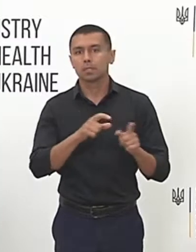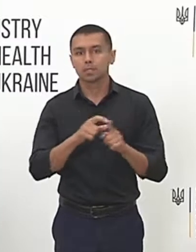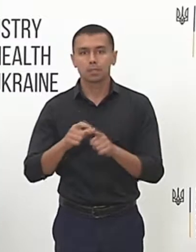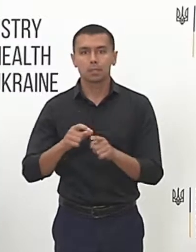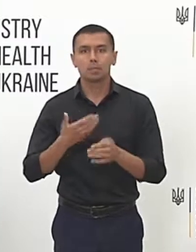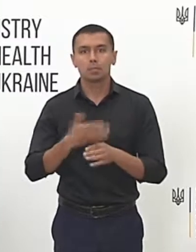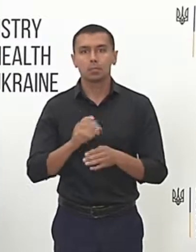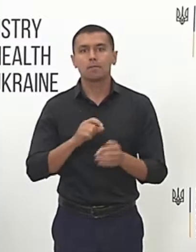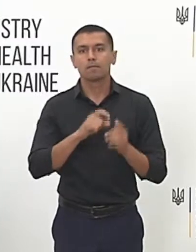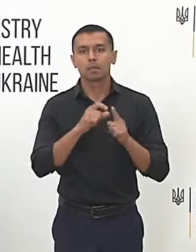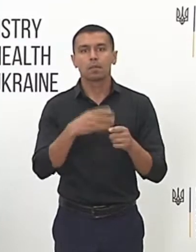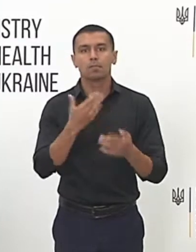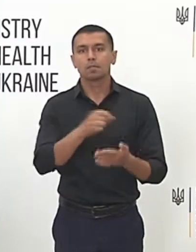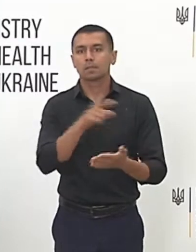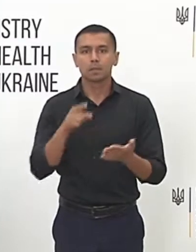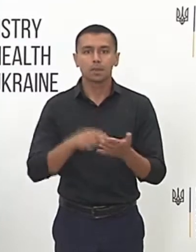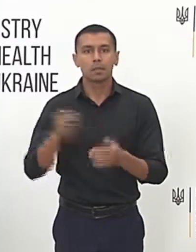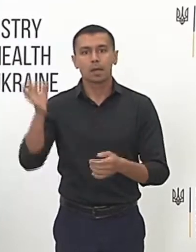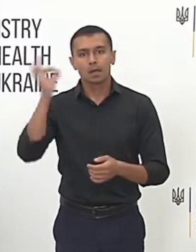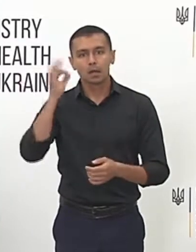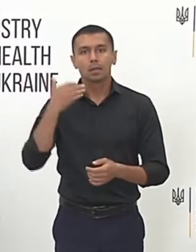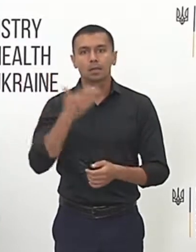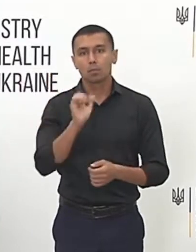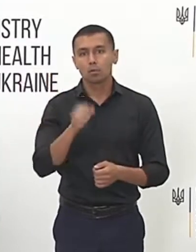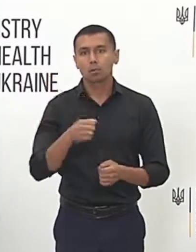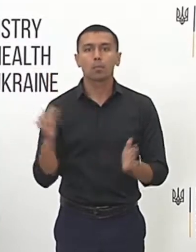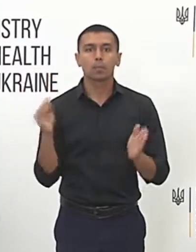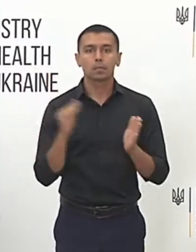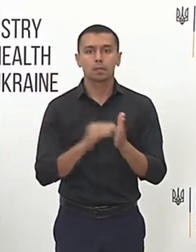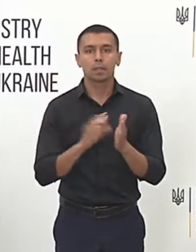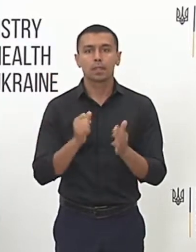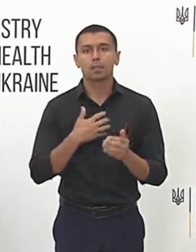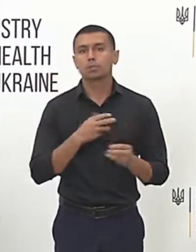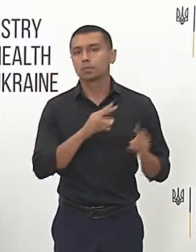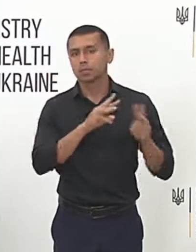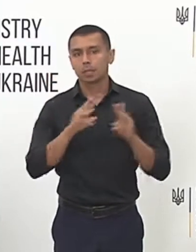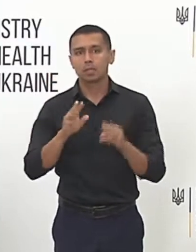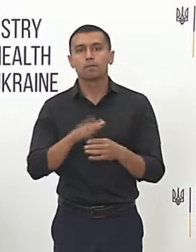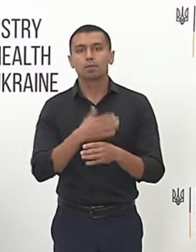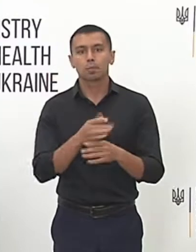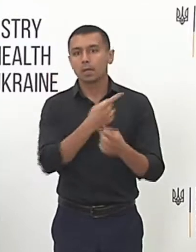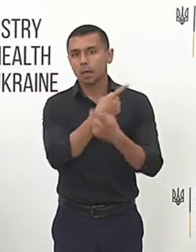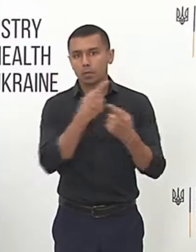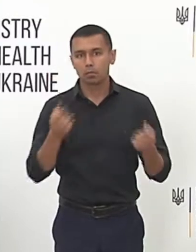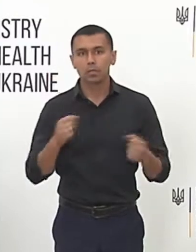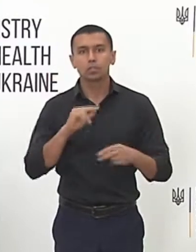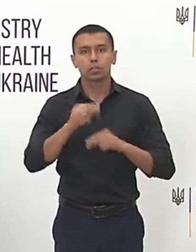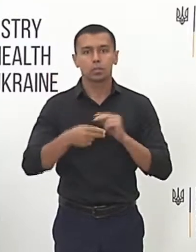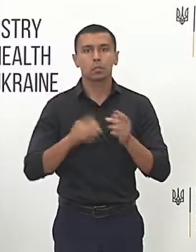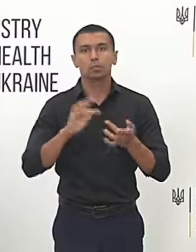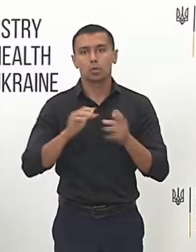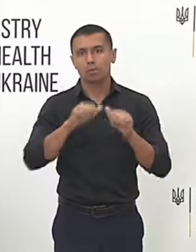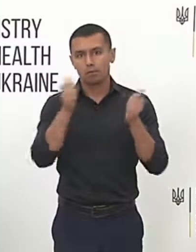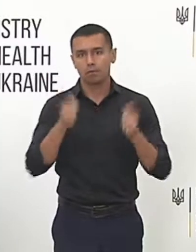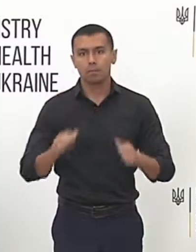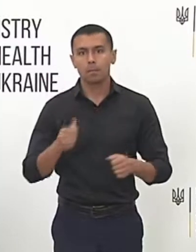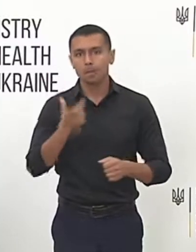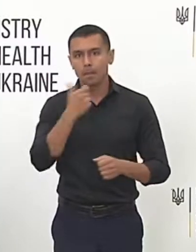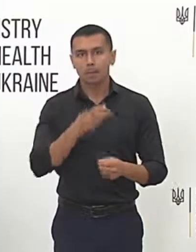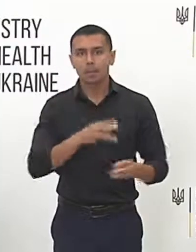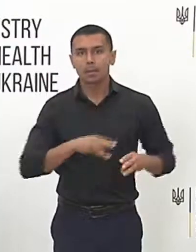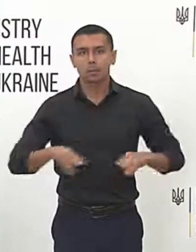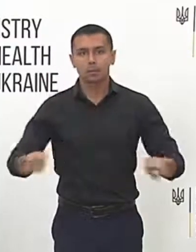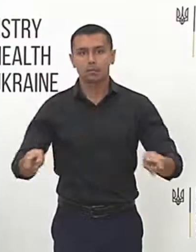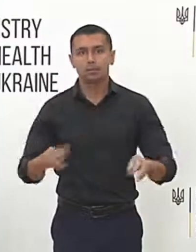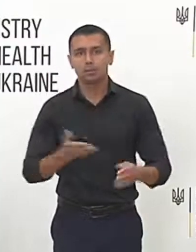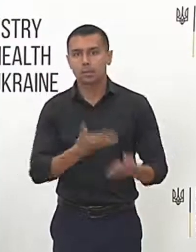потім відповіді на ваші запитання. Нагадаю, їх ви можете поставити на нашому сайті в рубриці «Анонс» через Google форму. Пане міністр,